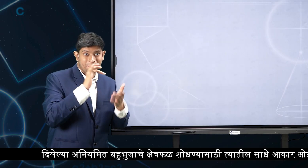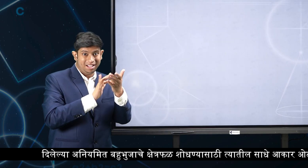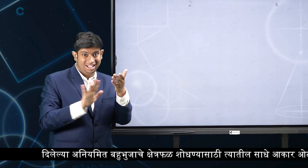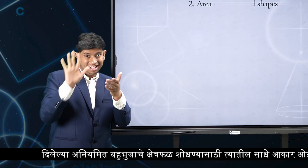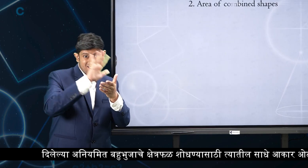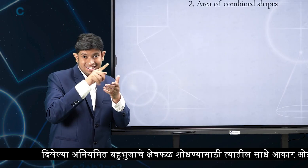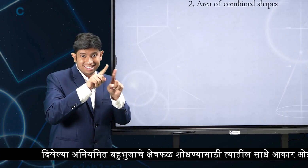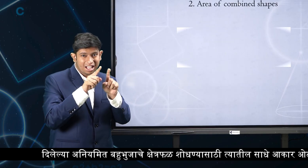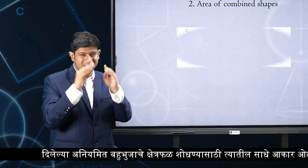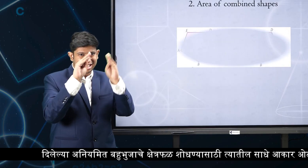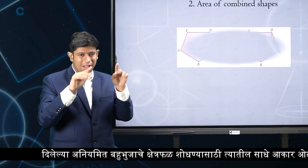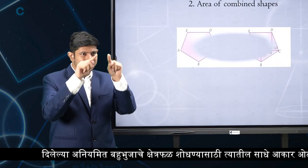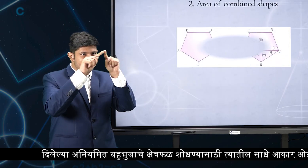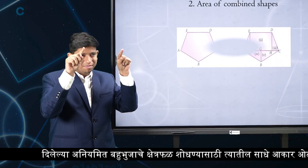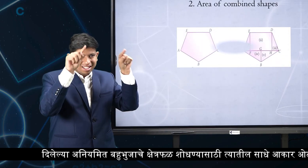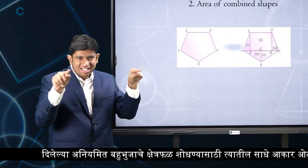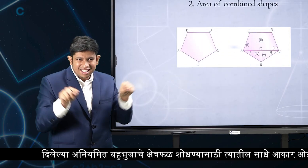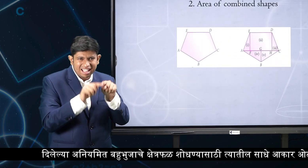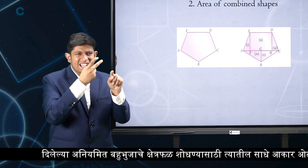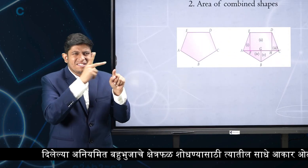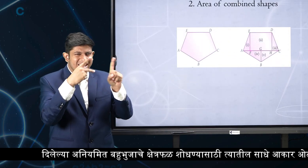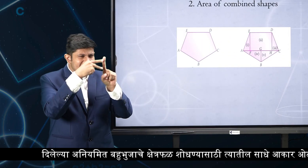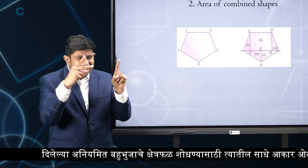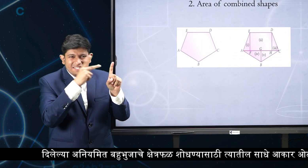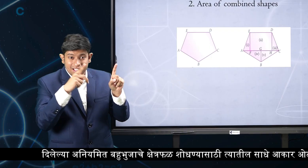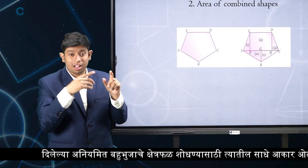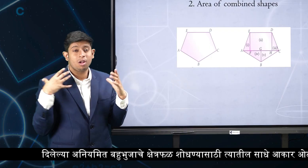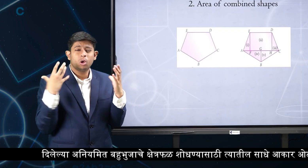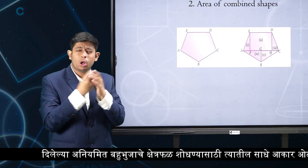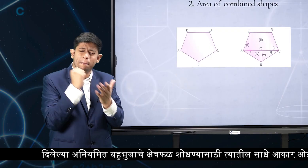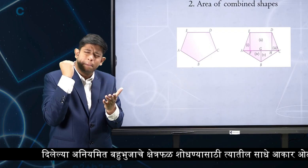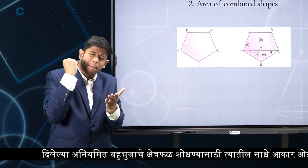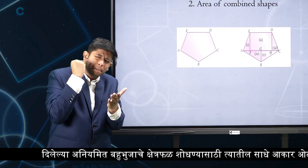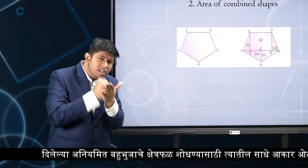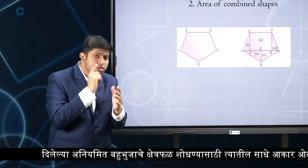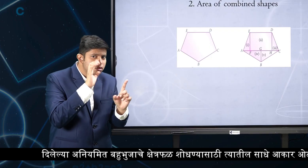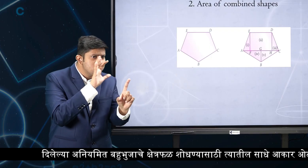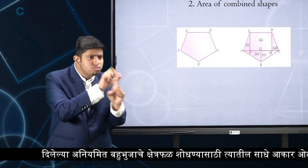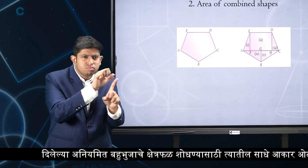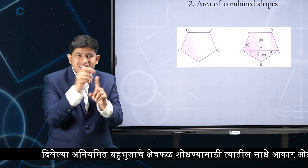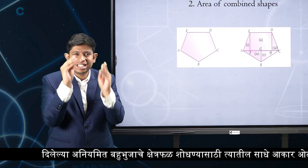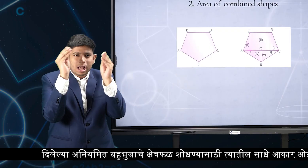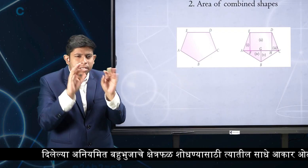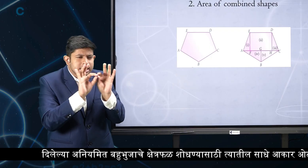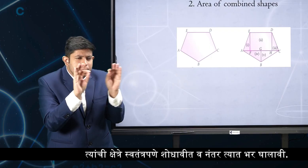दिलेल्या अनियमित बहुभुजांचे क्षेत्रफळ शोधण्यासाठी त्यातील साधे ओळखावे,